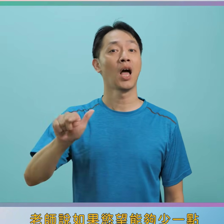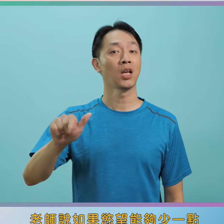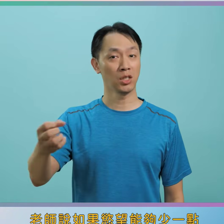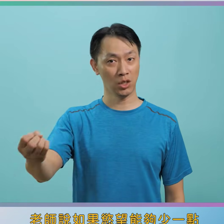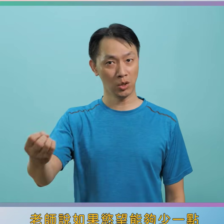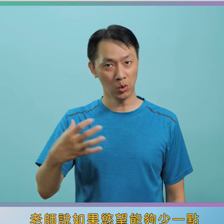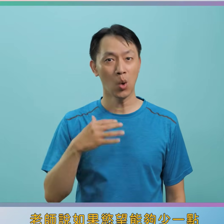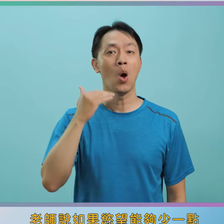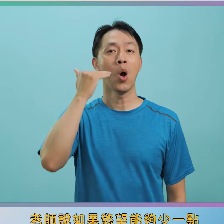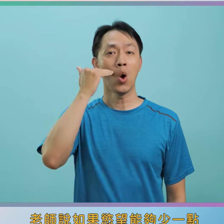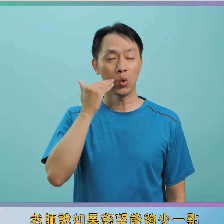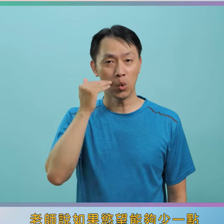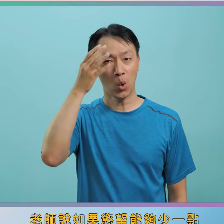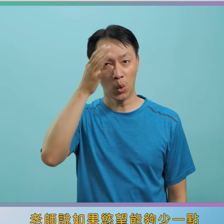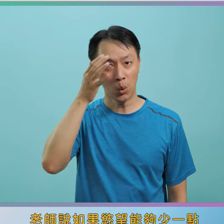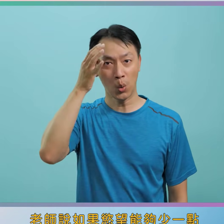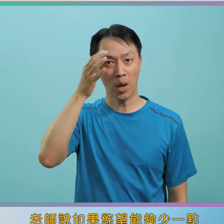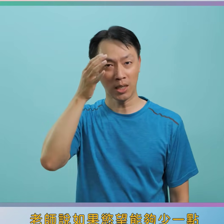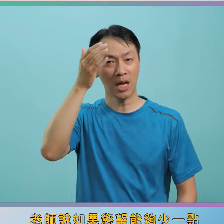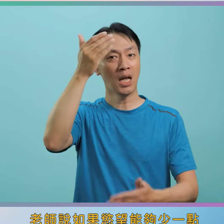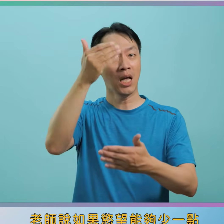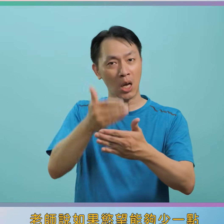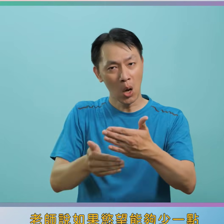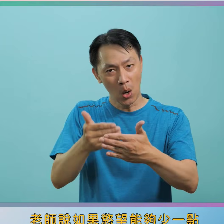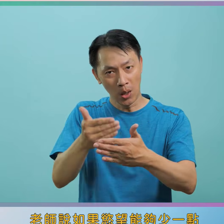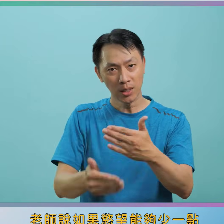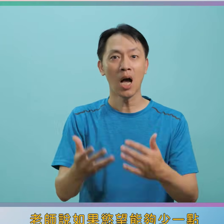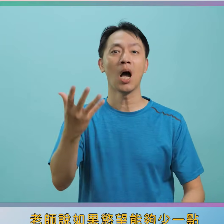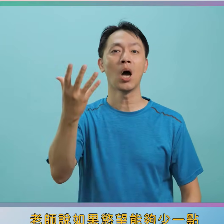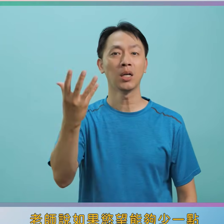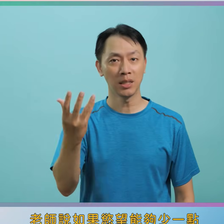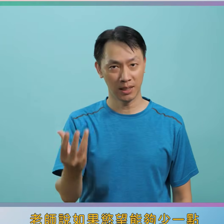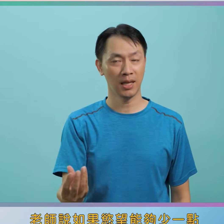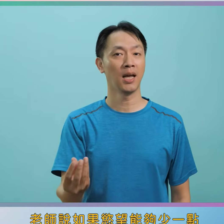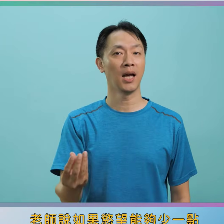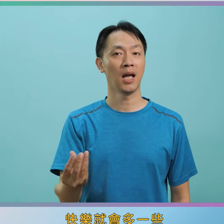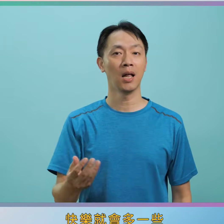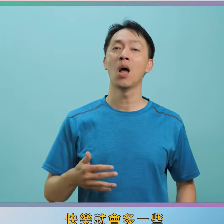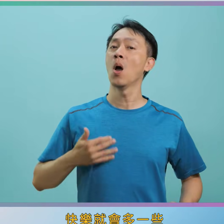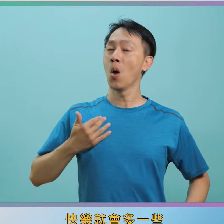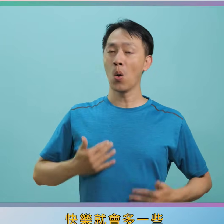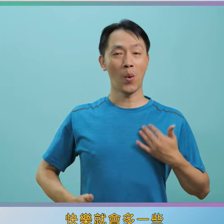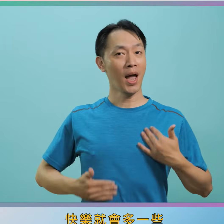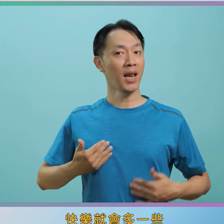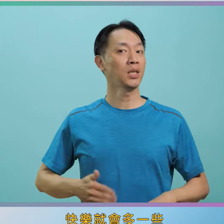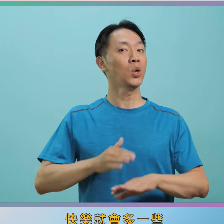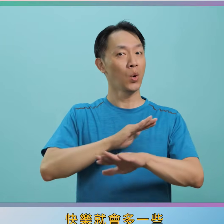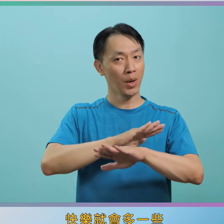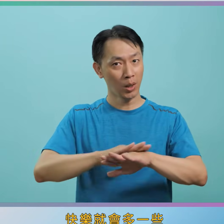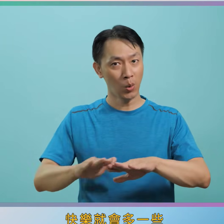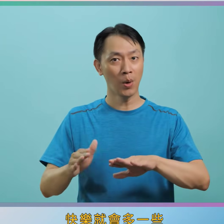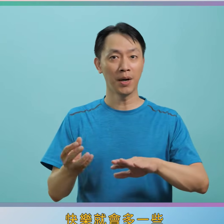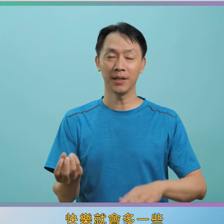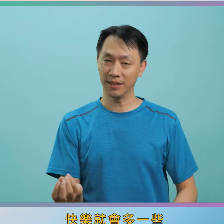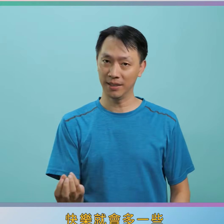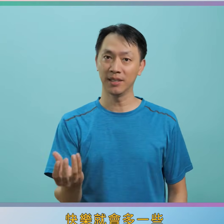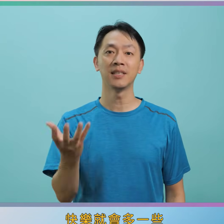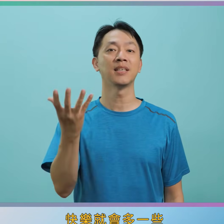老师说，如果欲望能够少一点，快乐就会多一些。